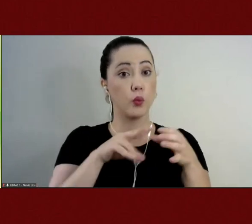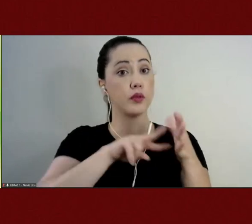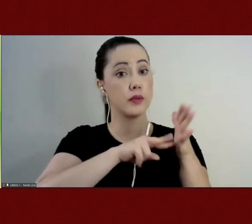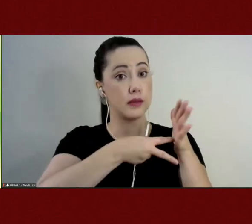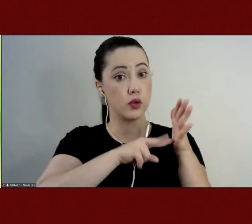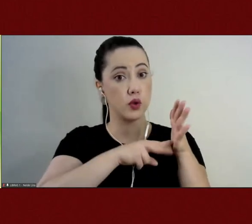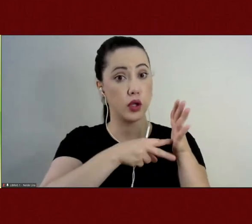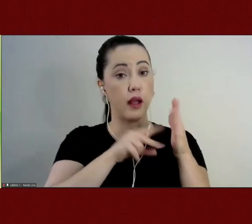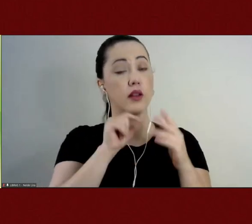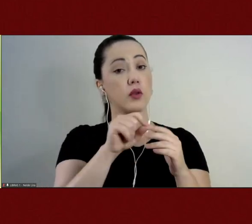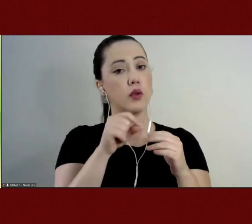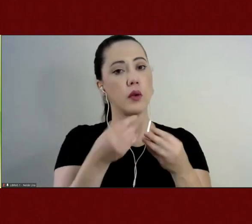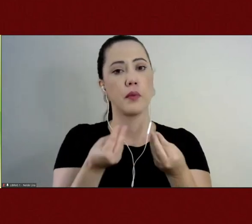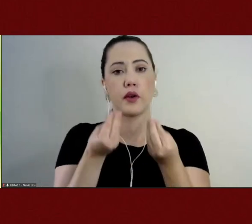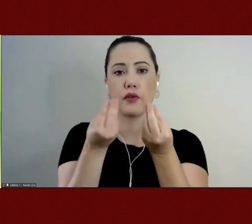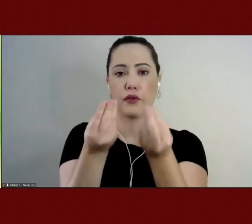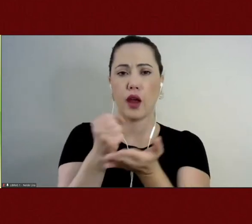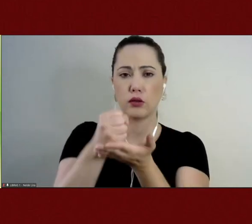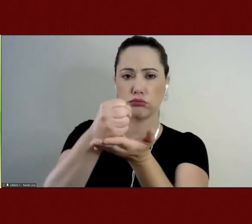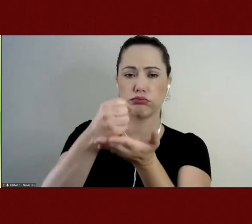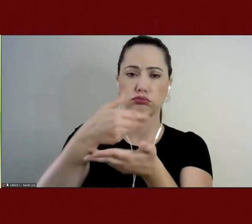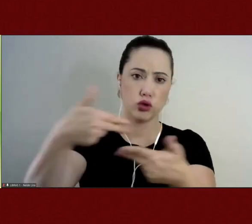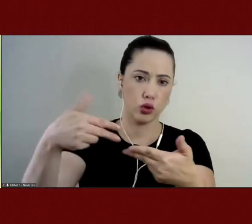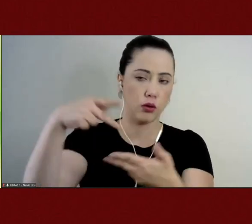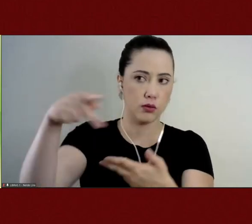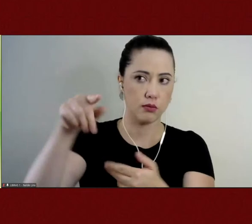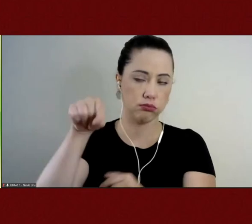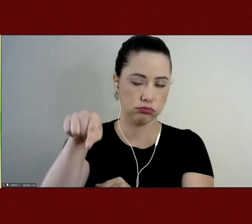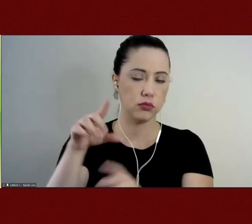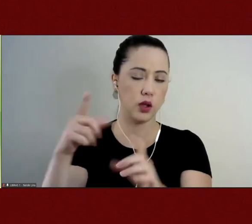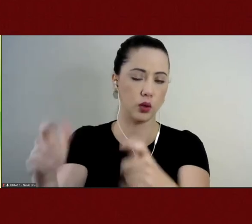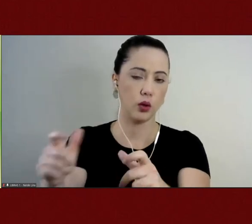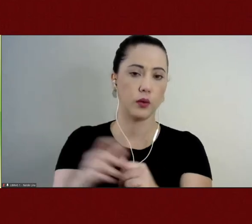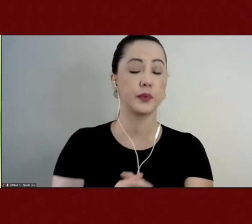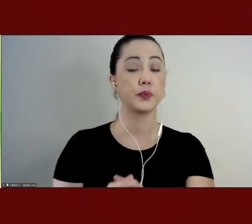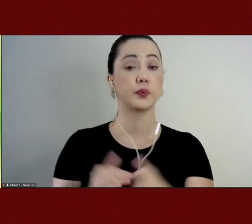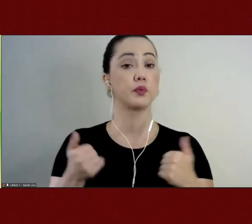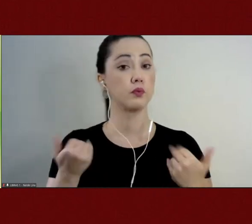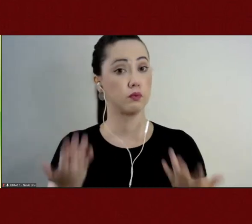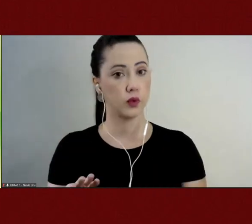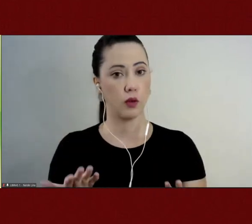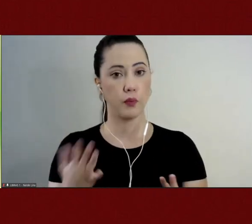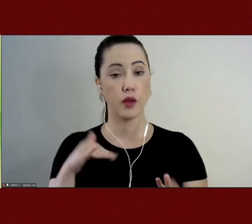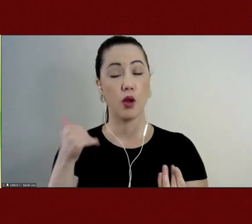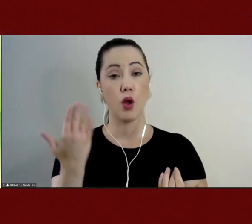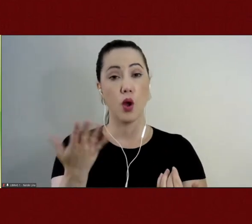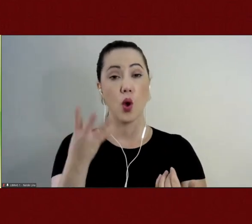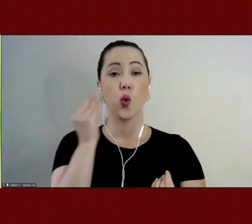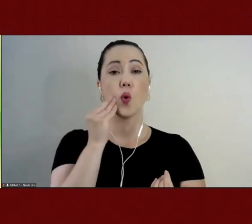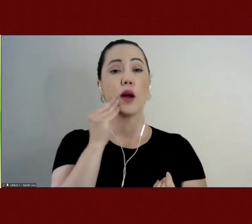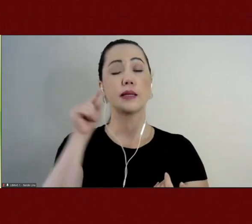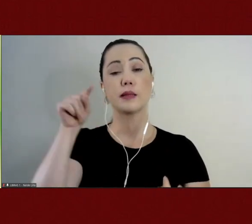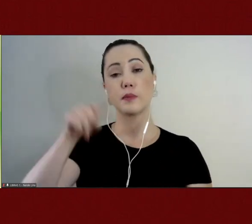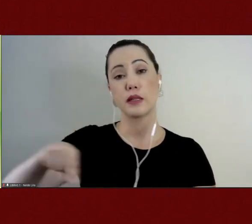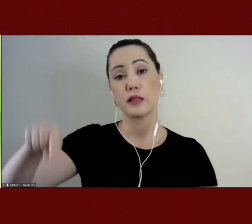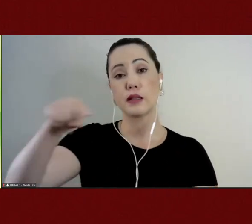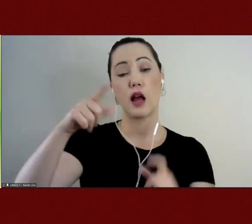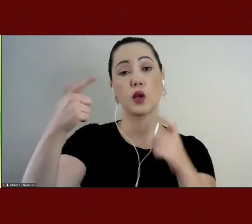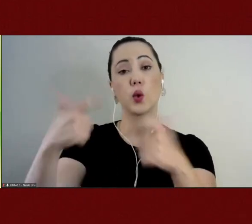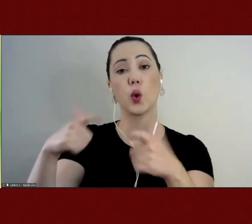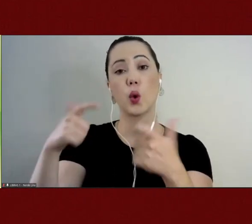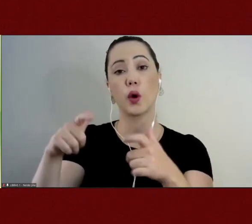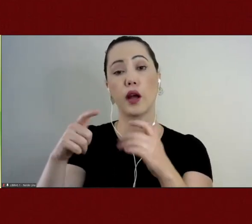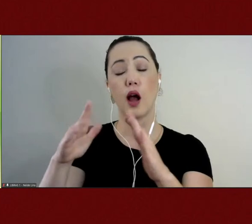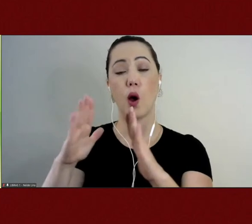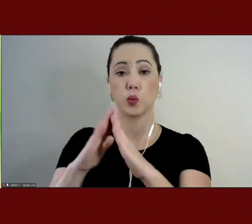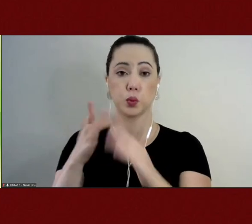fazer umas doações lá. E aí, né, qual que era a experiência lá do pessoal do posto, a enfermeira-chefe